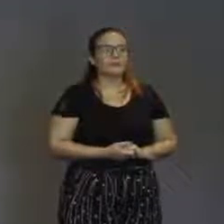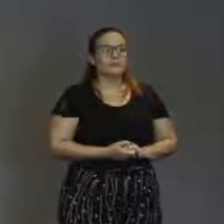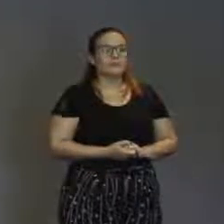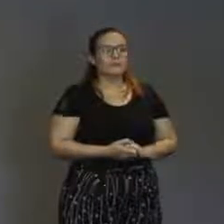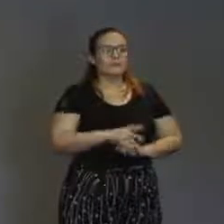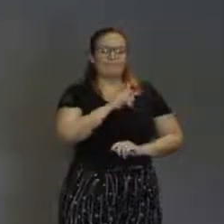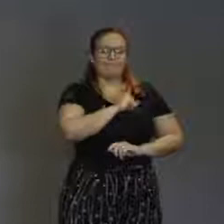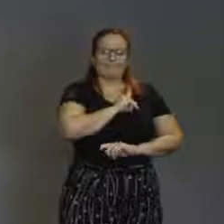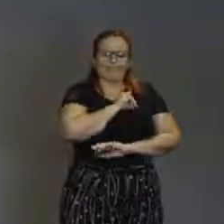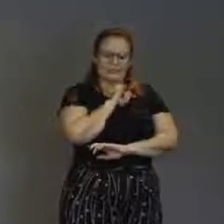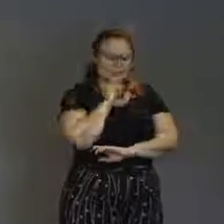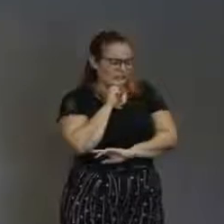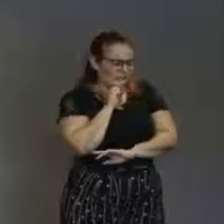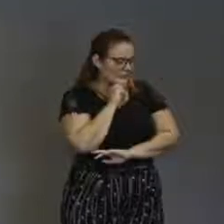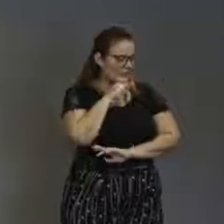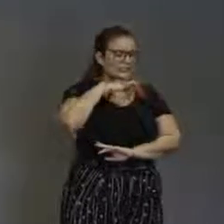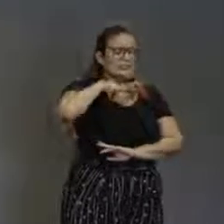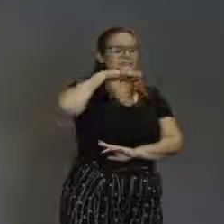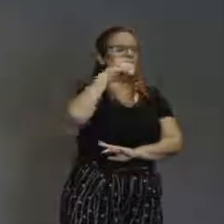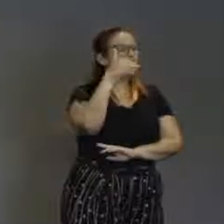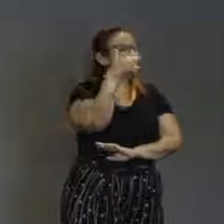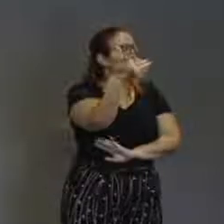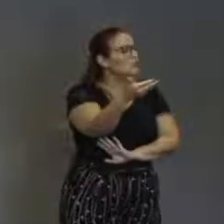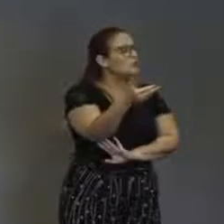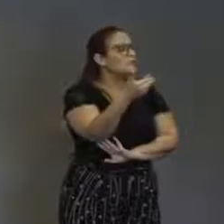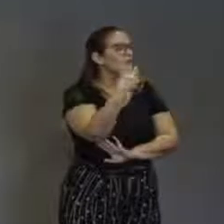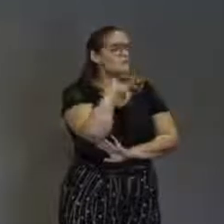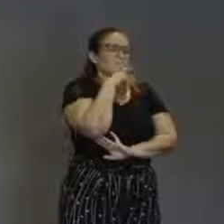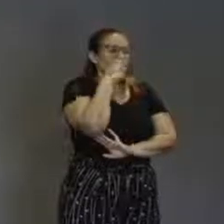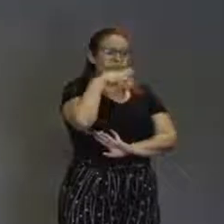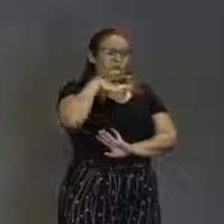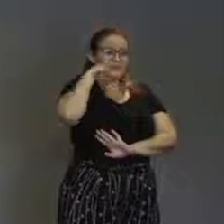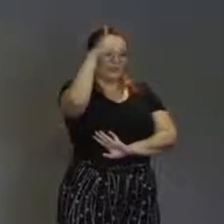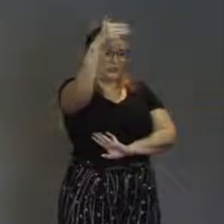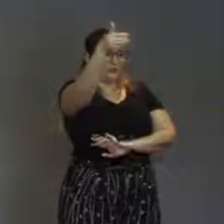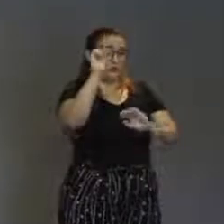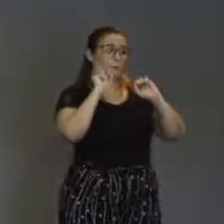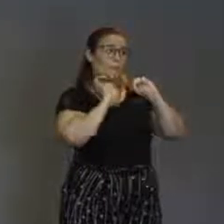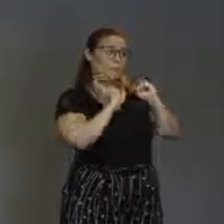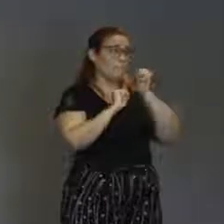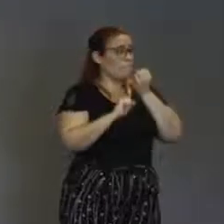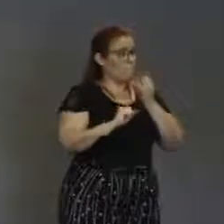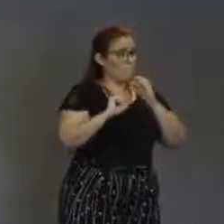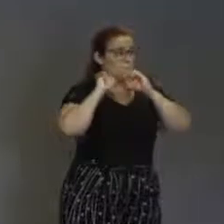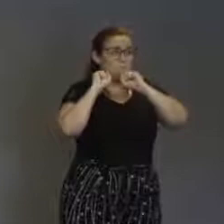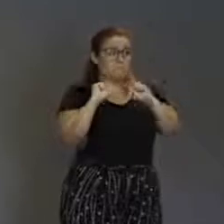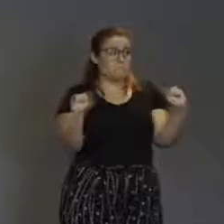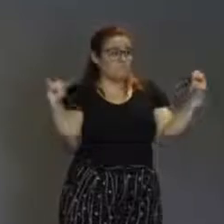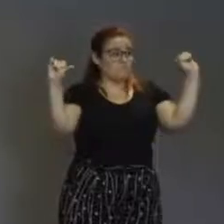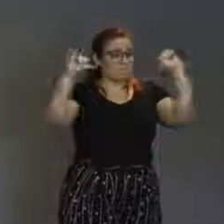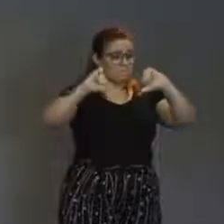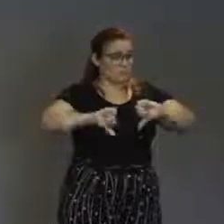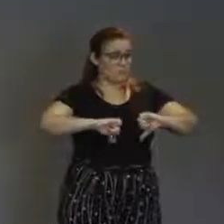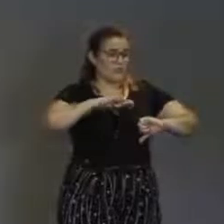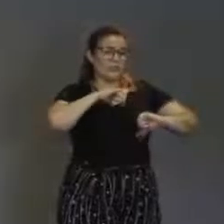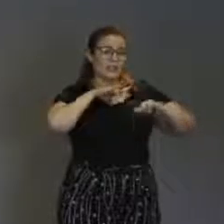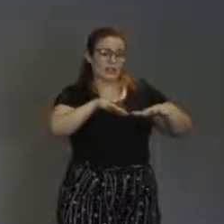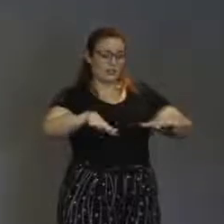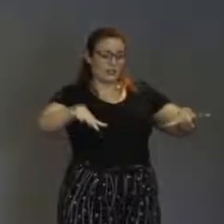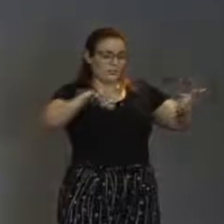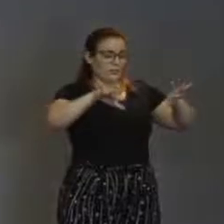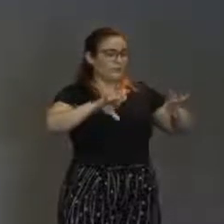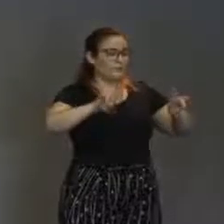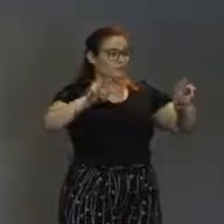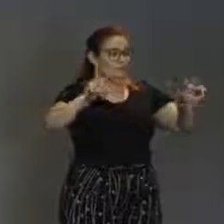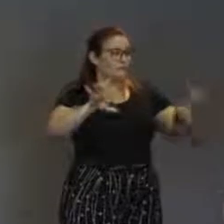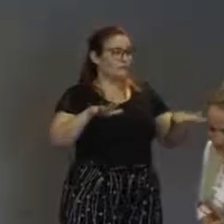Nossa, a cidade do futuro. Eu acho que a cidade do futuro, ela pode ser boa, pode ser péssima, né? A gente tem diferentes cenários. E aí a gente caminha